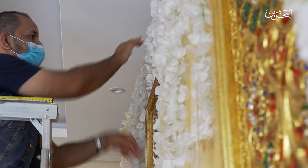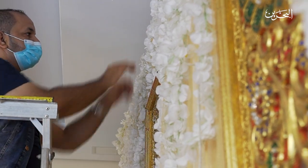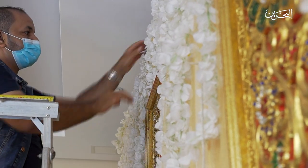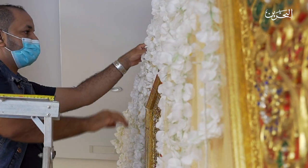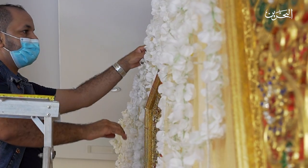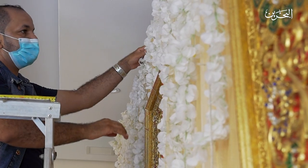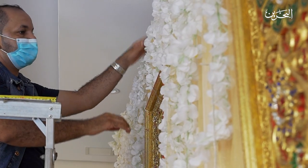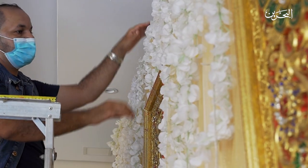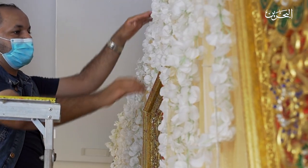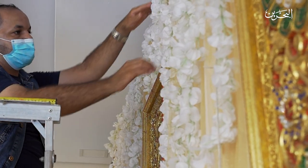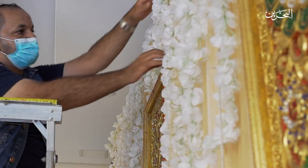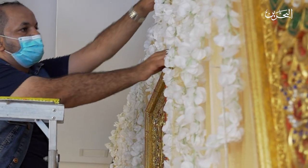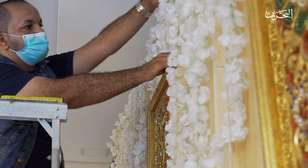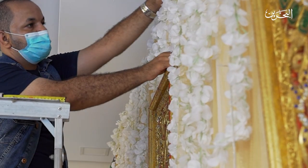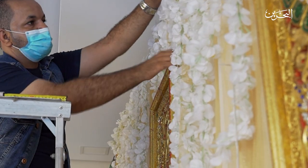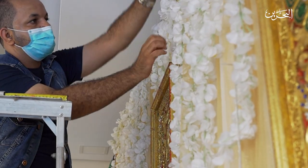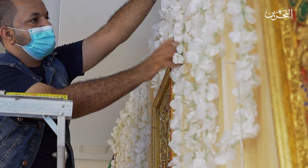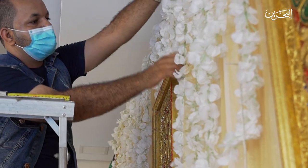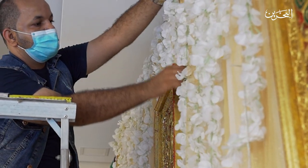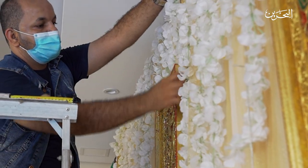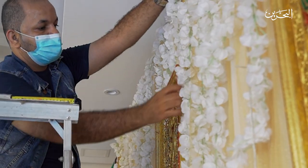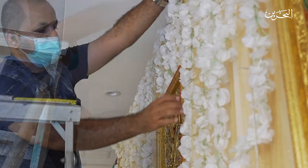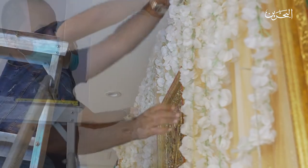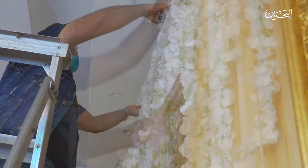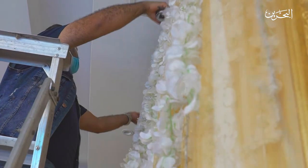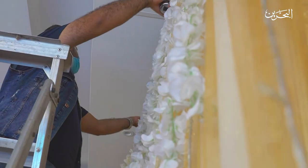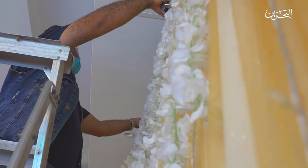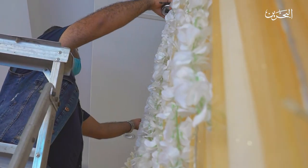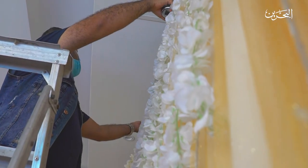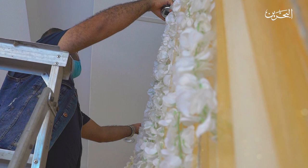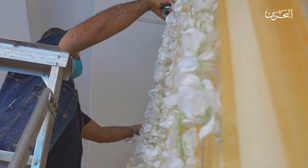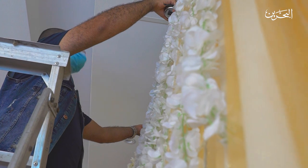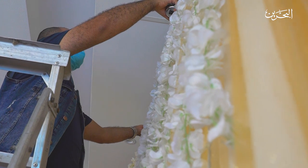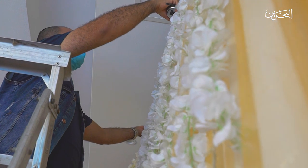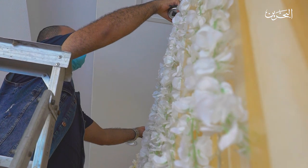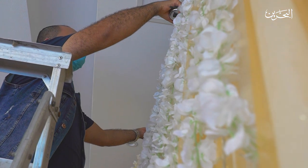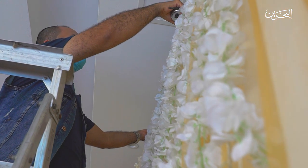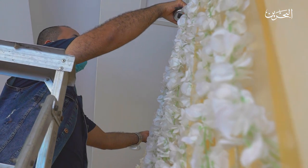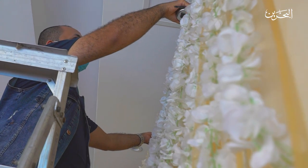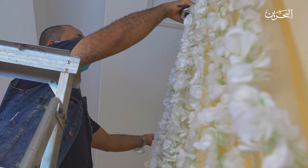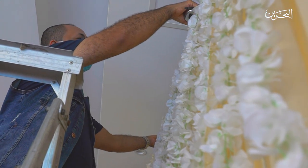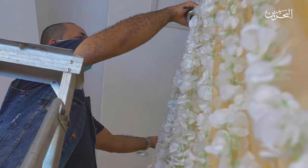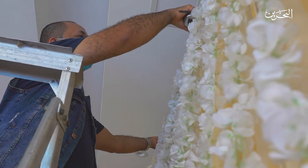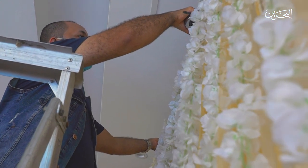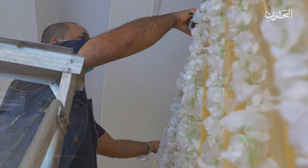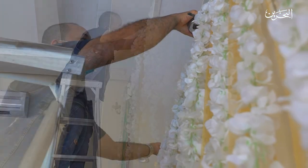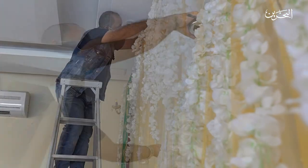مع بداية فترة الكورونا حتى اليوم توقفت القاعات الكبيرة عن إحياء الأعراس والمناسبات